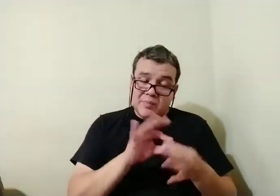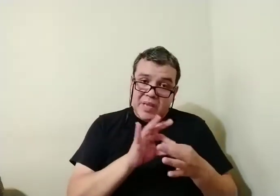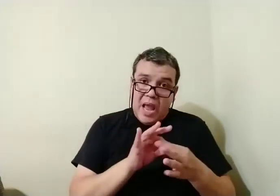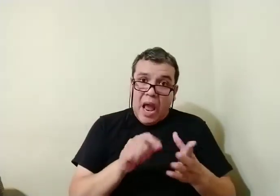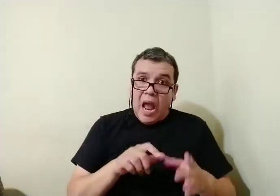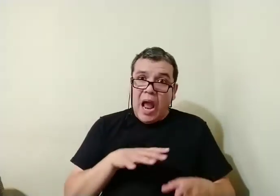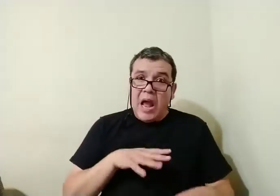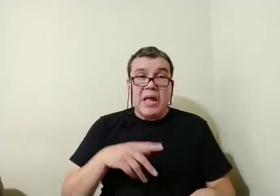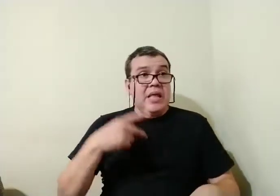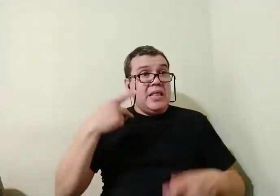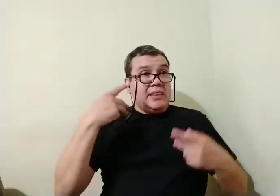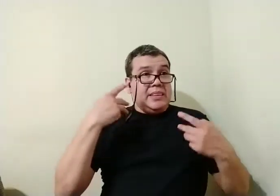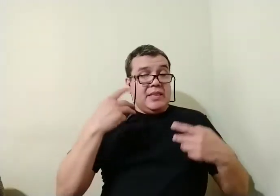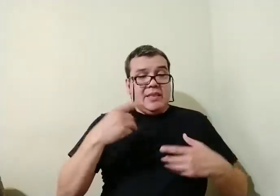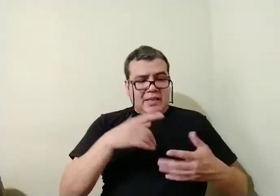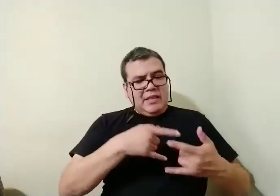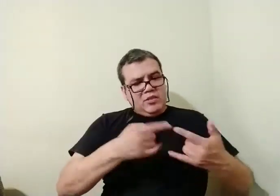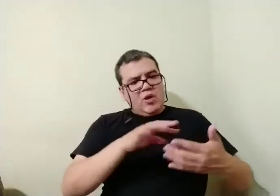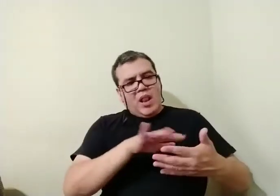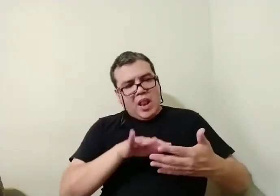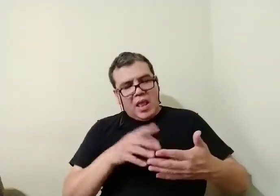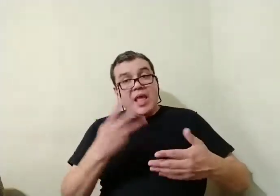en un solo día, en un solo lugar.